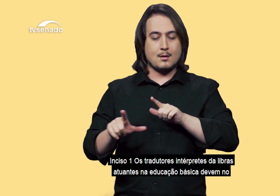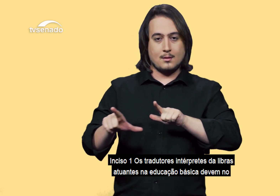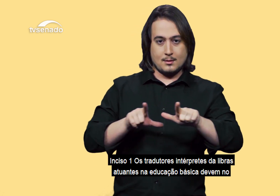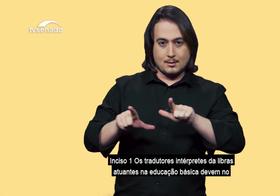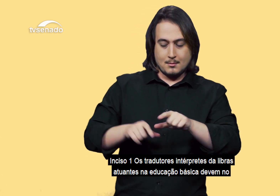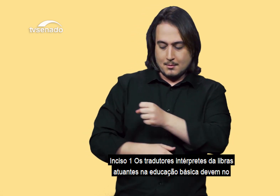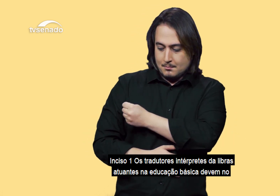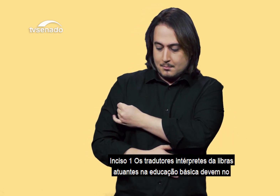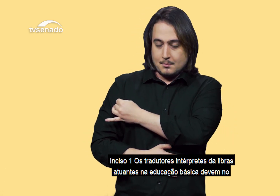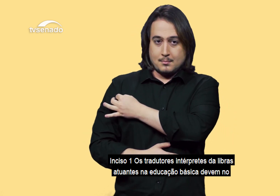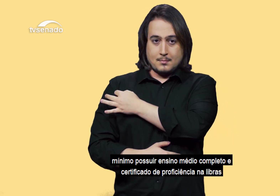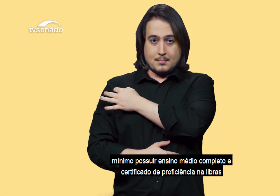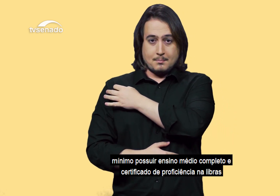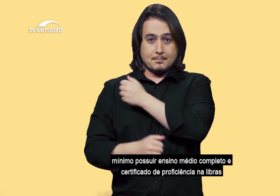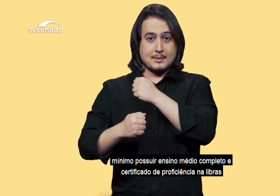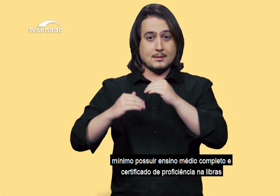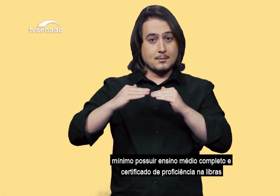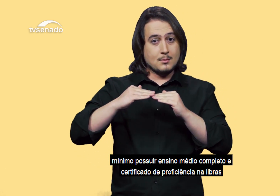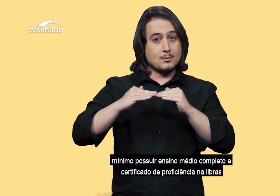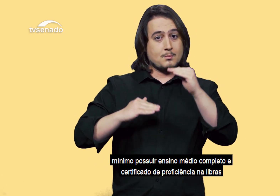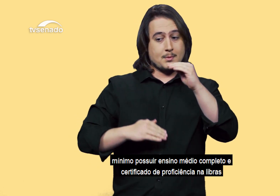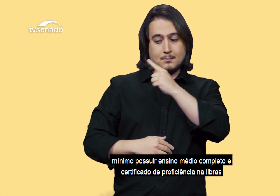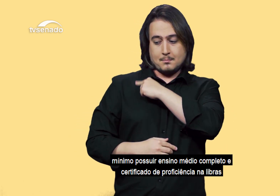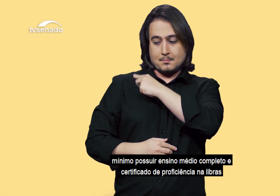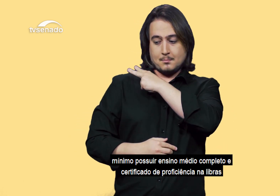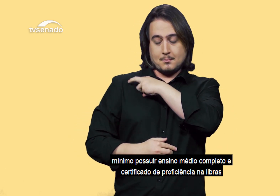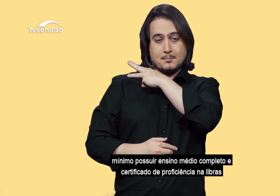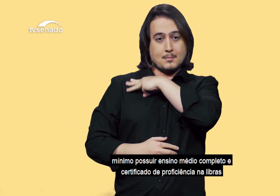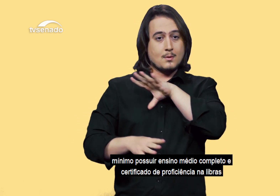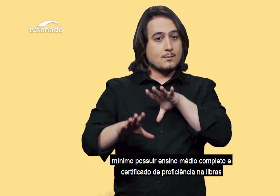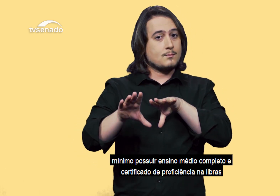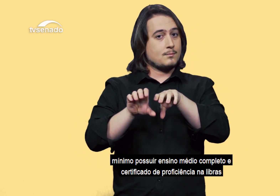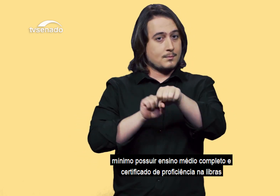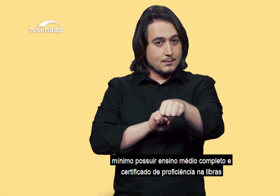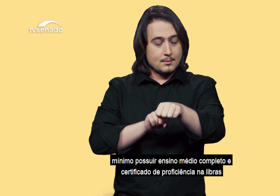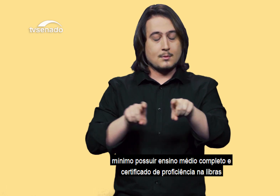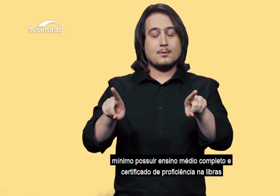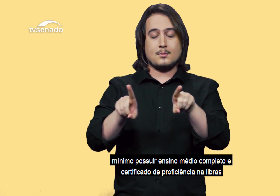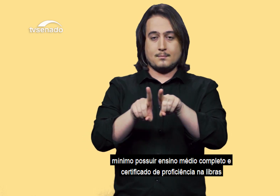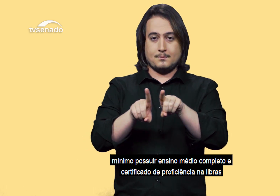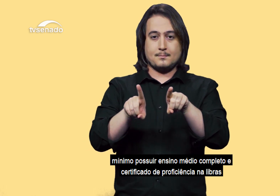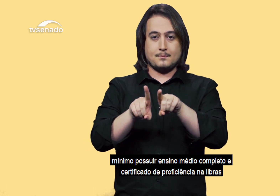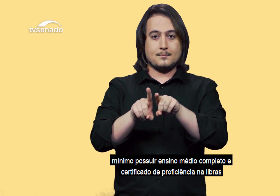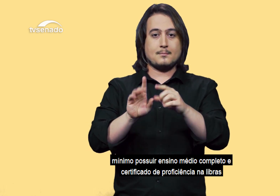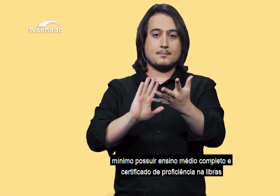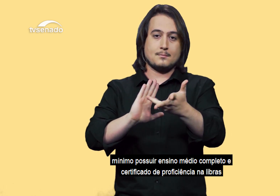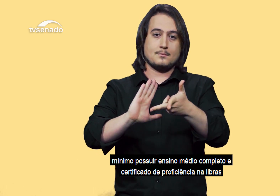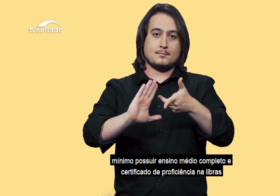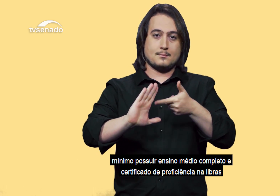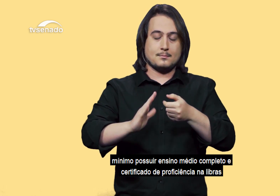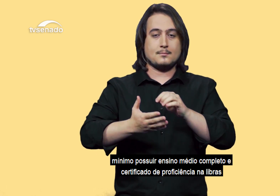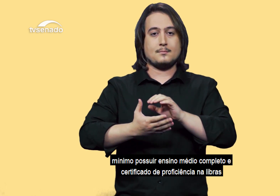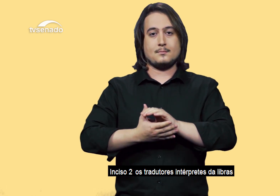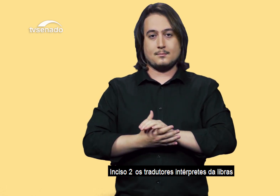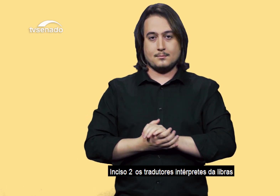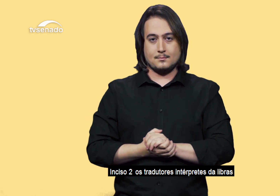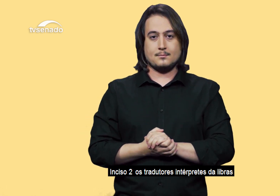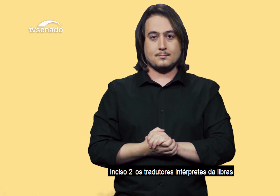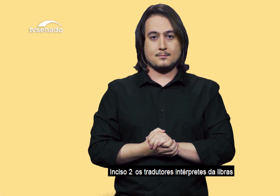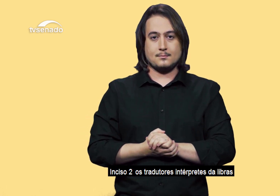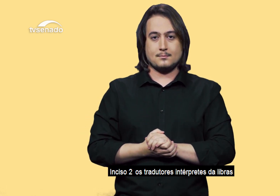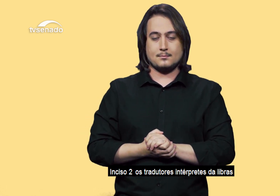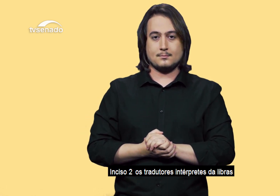educação básica devem, no mínimo, possuir ensino médio completo e certificado de proficiência na Libras.